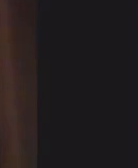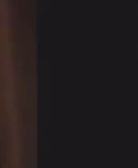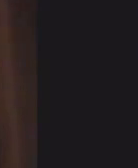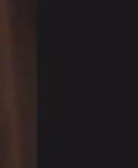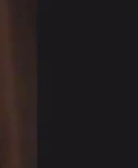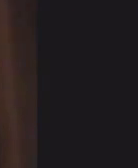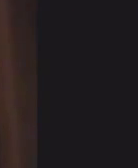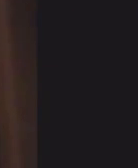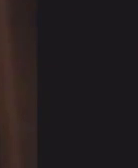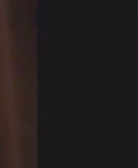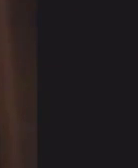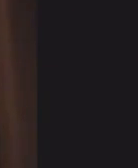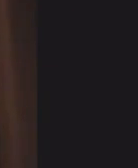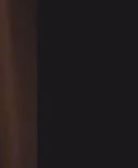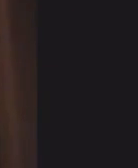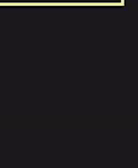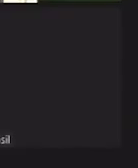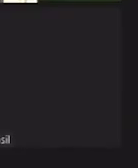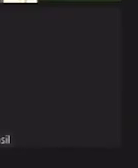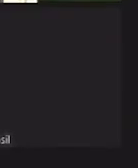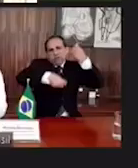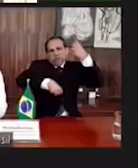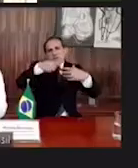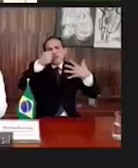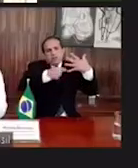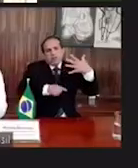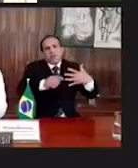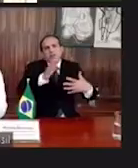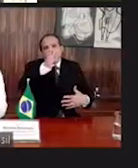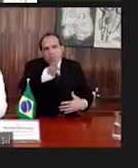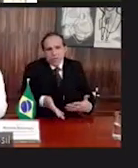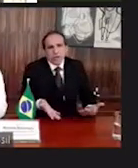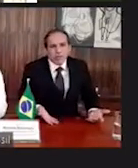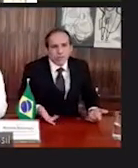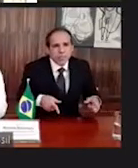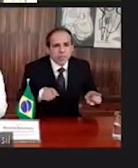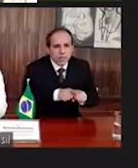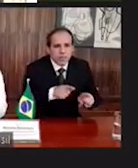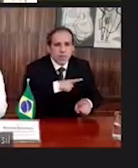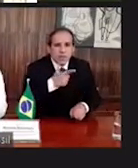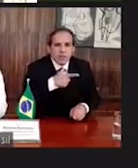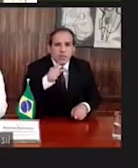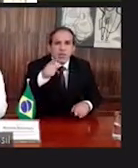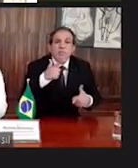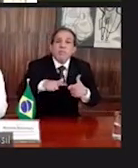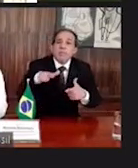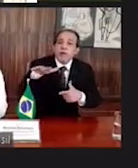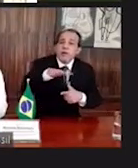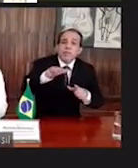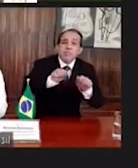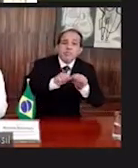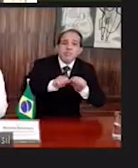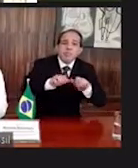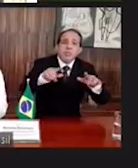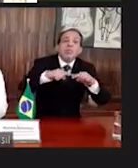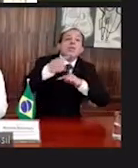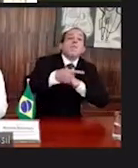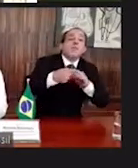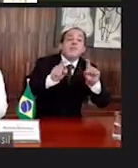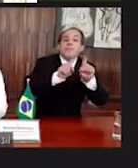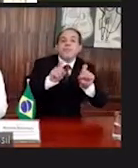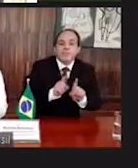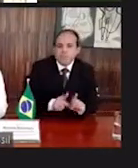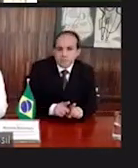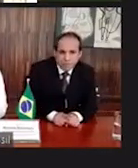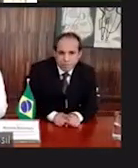de desafíos, como bien hemos visto, si bien algunos de ellos previos a la pandemia y que hoy se recrudecen, lo que